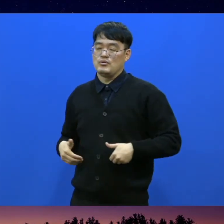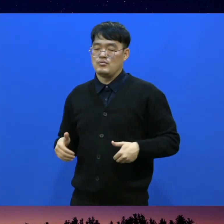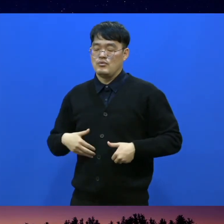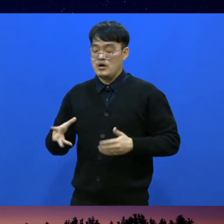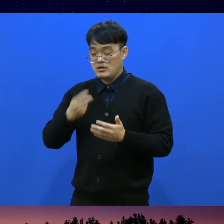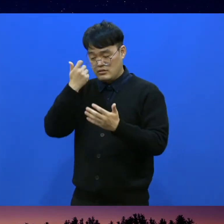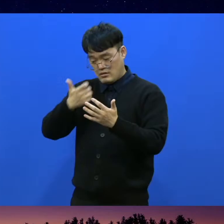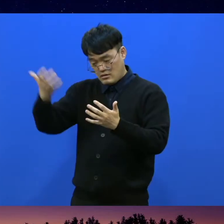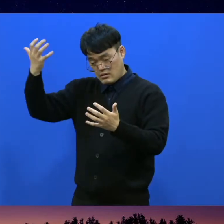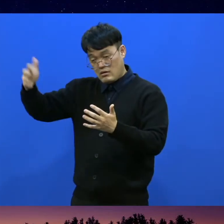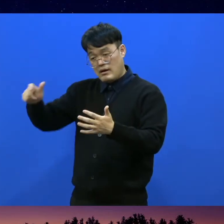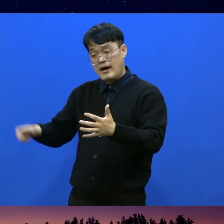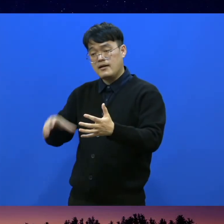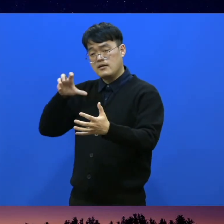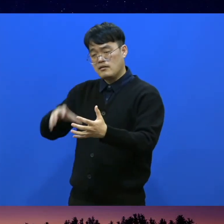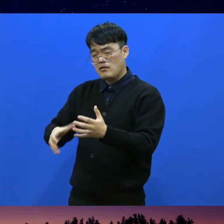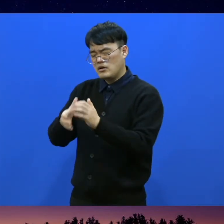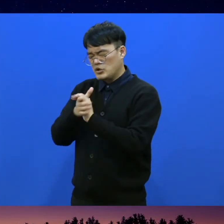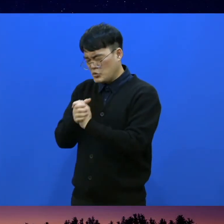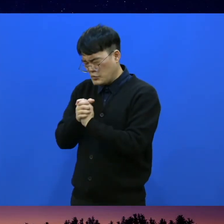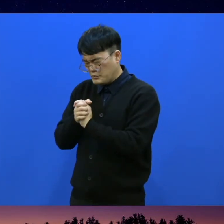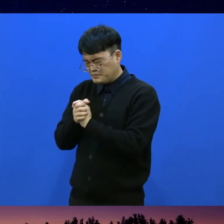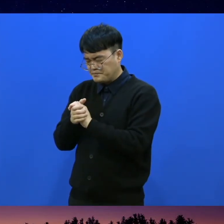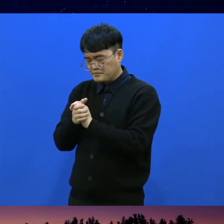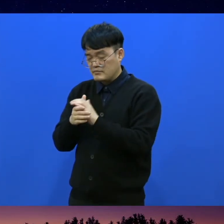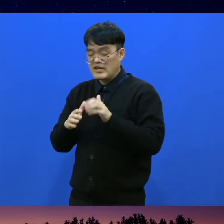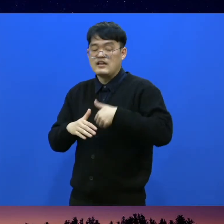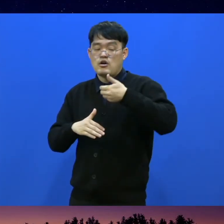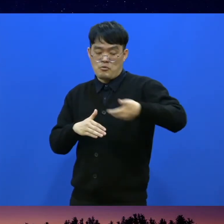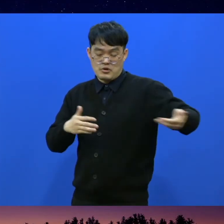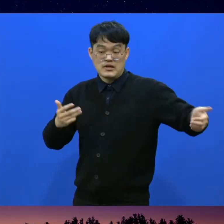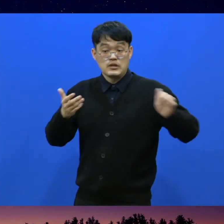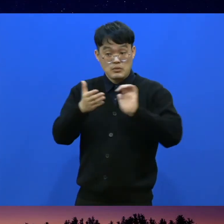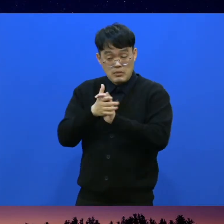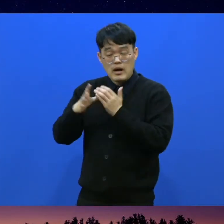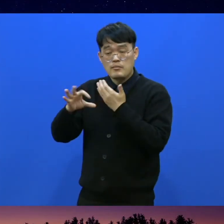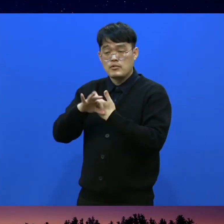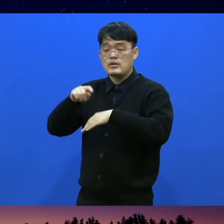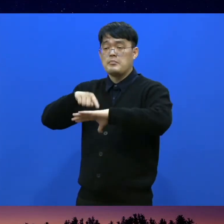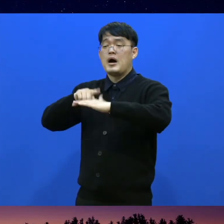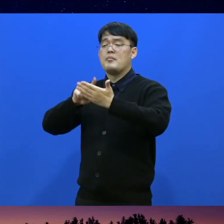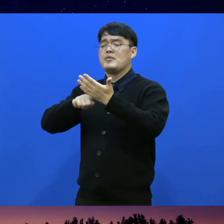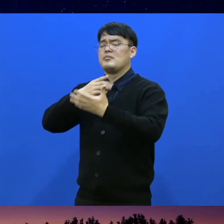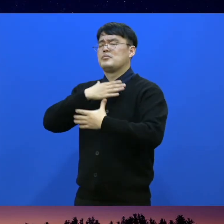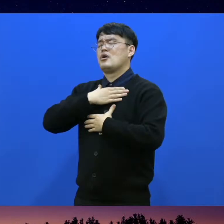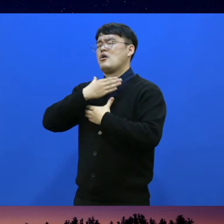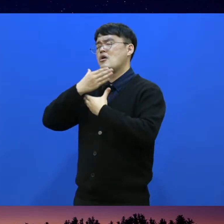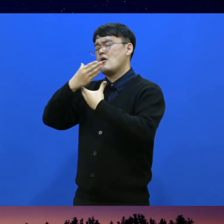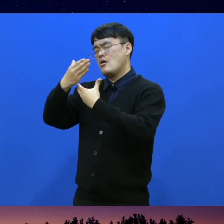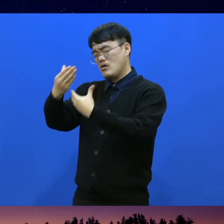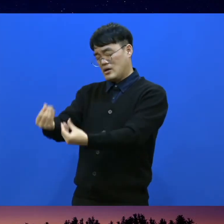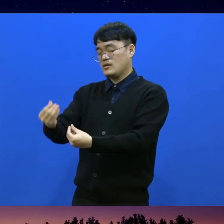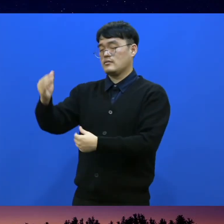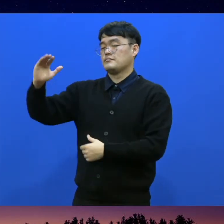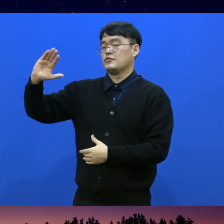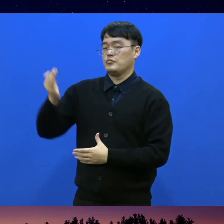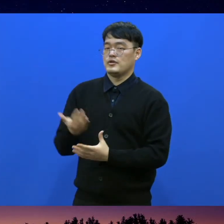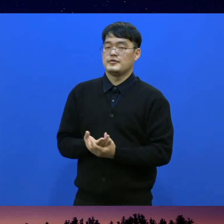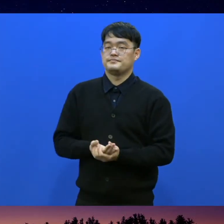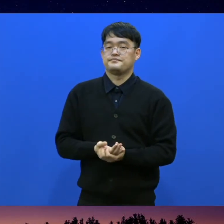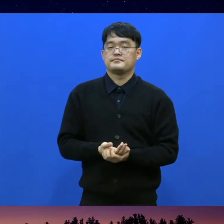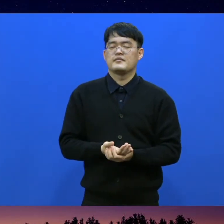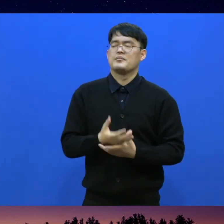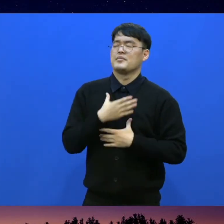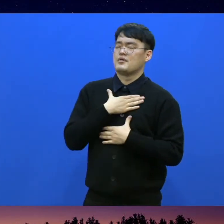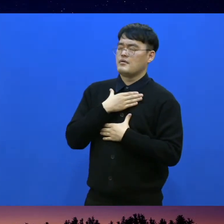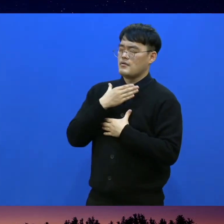성령 안에서 여러분 그런 기도를 하면요 특징이 있어요. 그런 기도를 하면 내 안에 평안이 와요. 평안. peaceful.